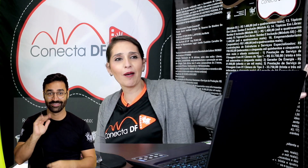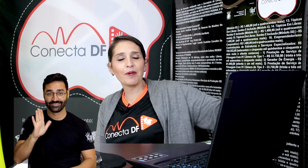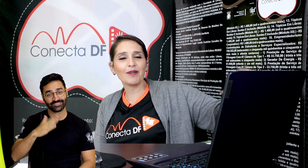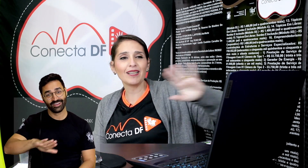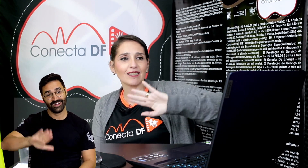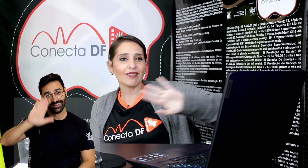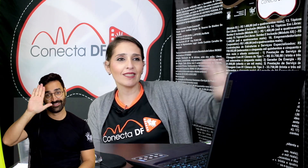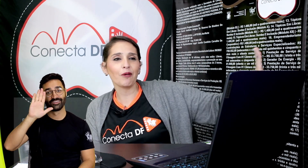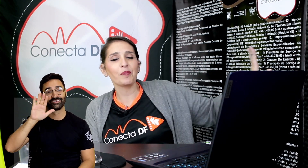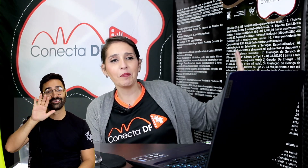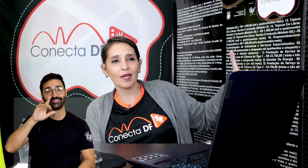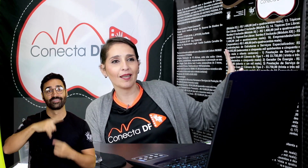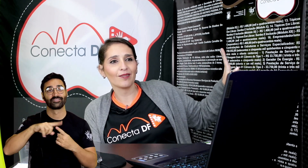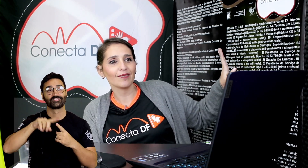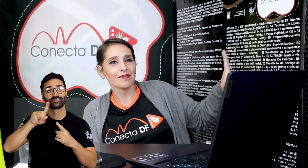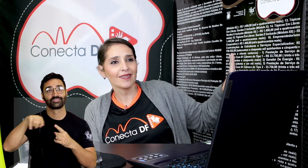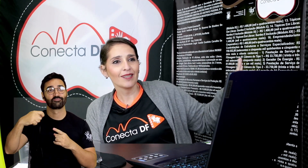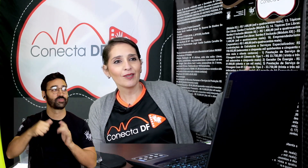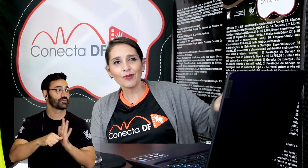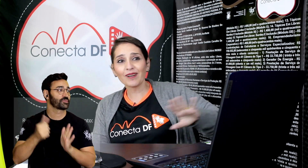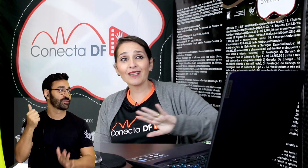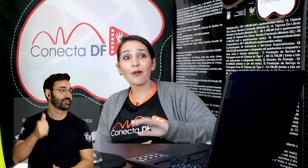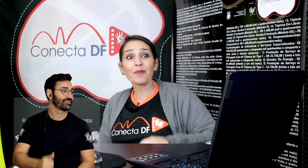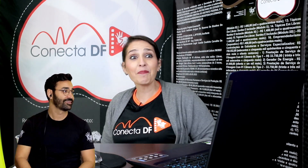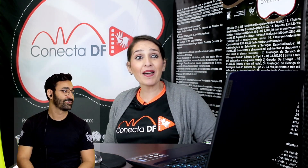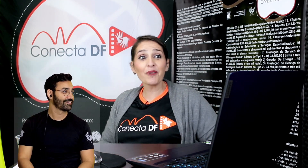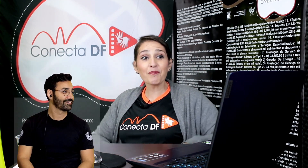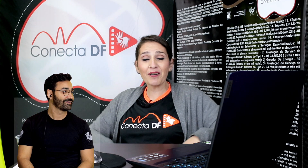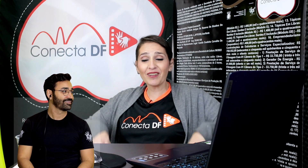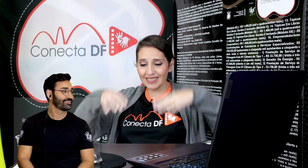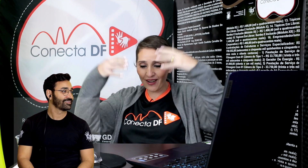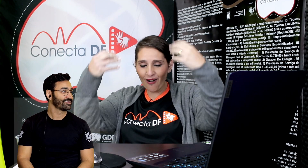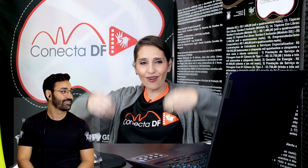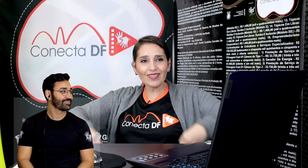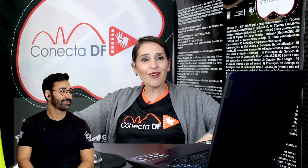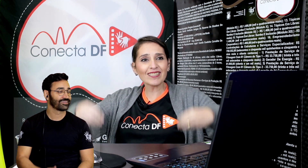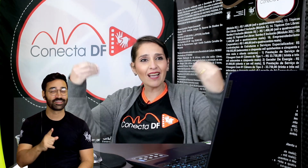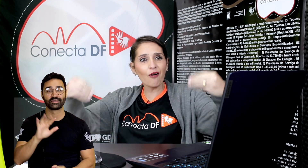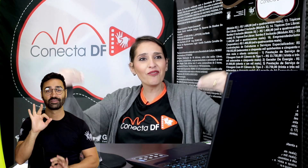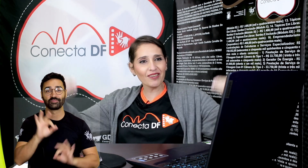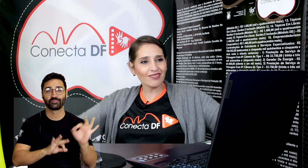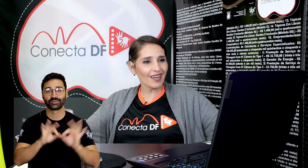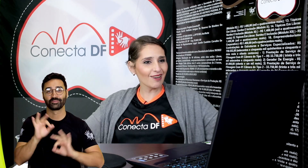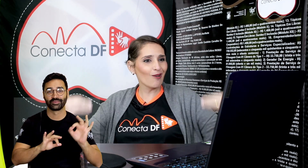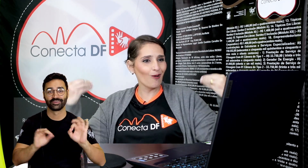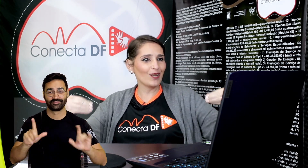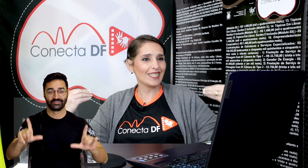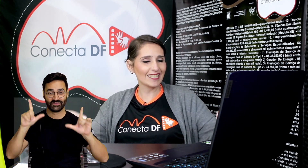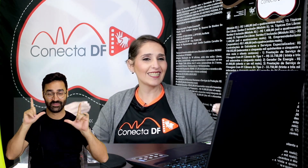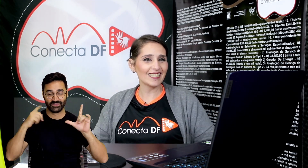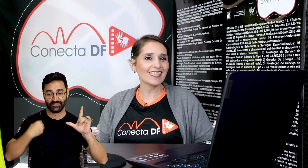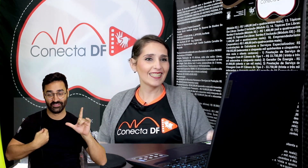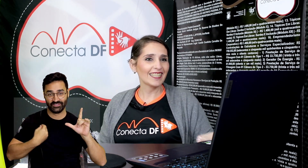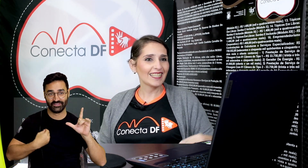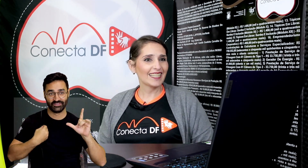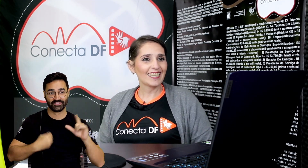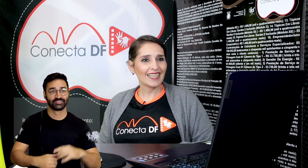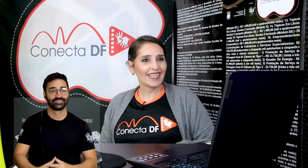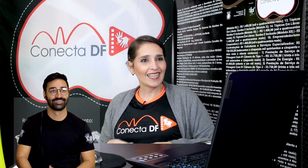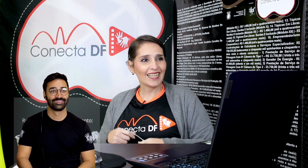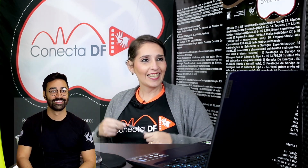levanta sua mão aí que você vai ser o primeiro. O Cleiton preparou para fazer, ó, o negócio é ao vivo e a cores.